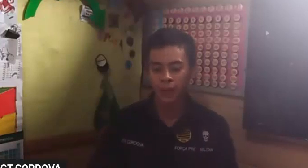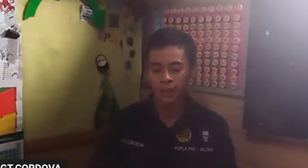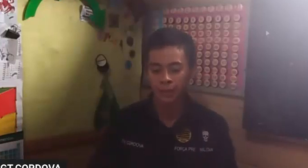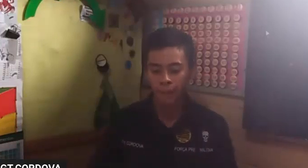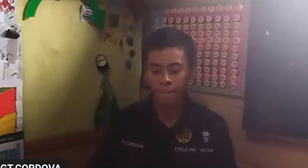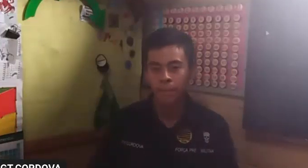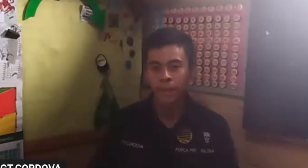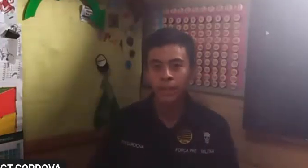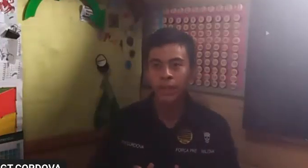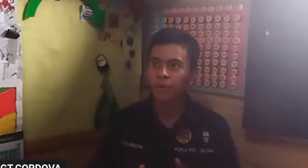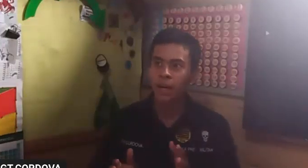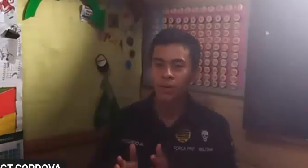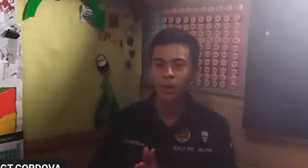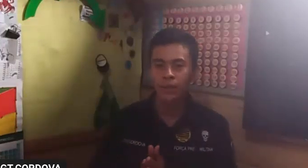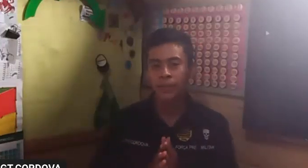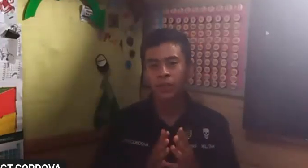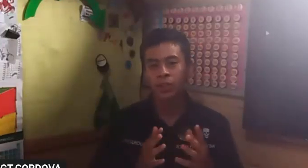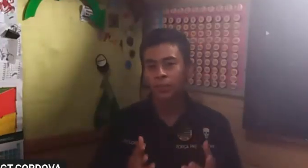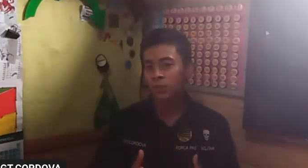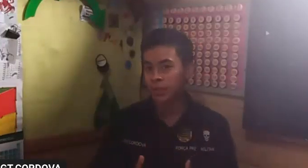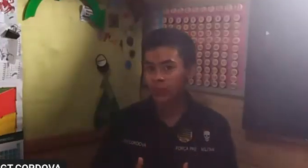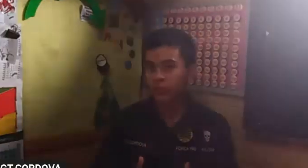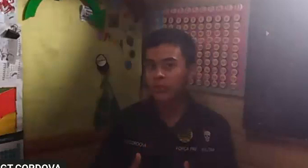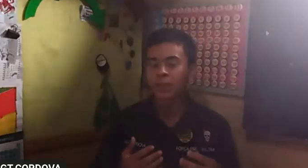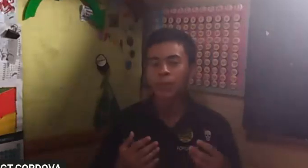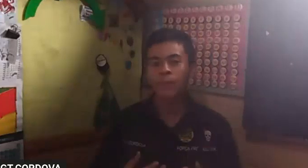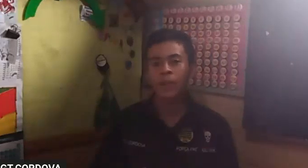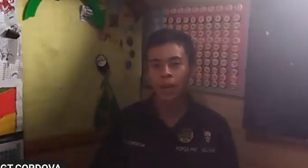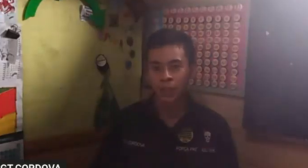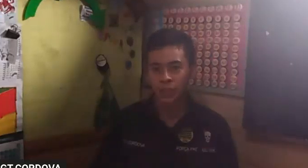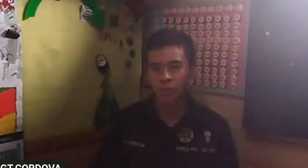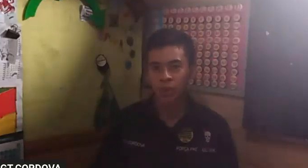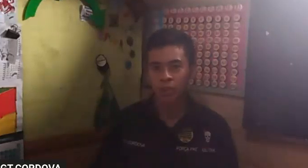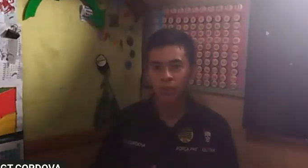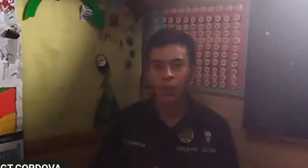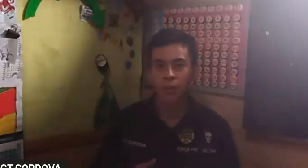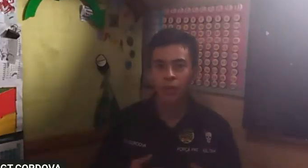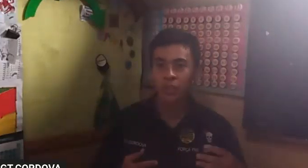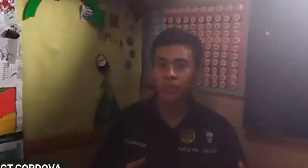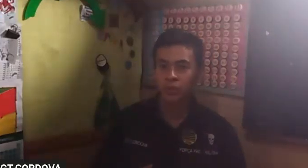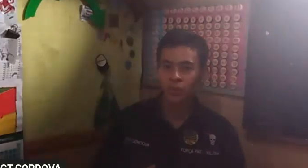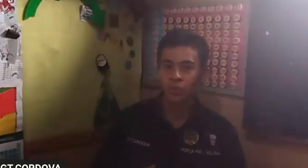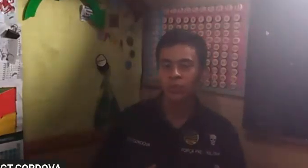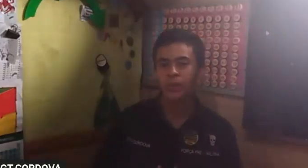fazem. Então, agora, que eu já dei mais ou menos a introdução, a gente pode falar um pouquinho sobre os números.